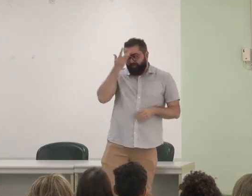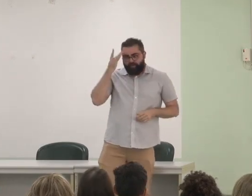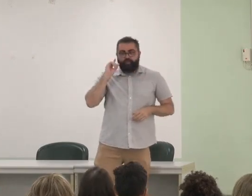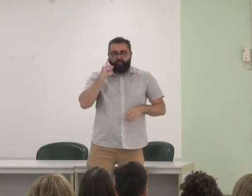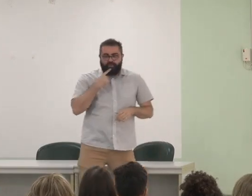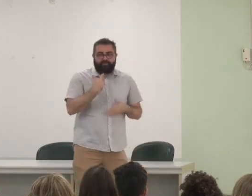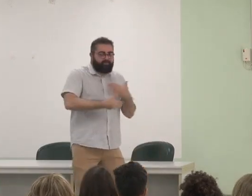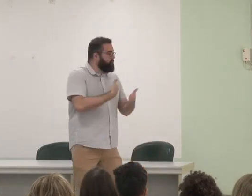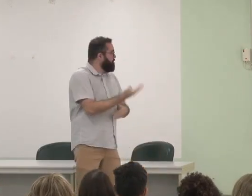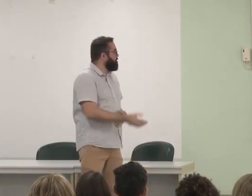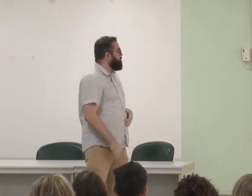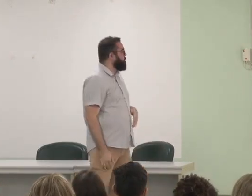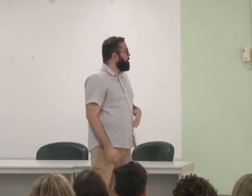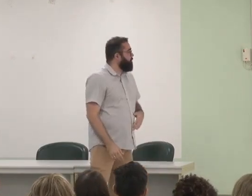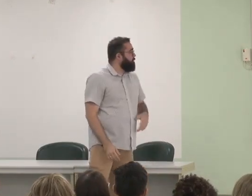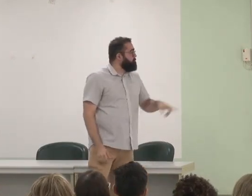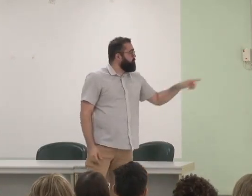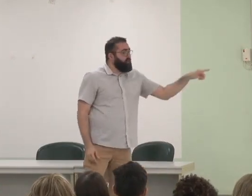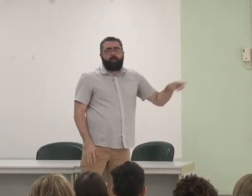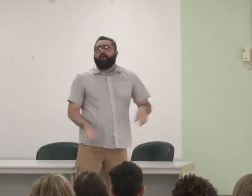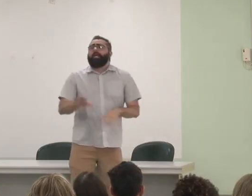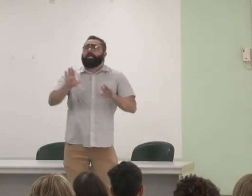surdas na comunidade vai acontecendo.